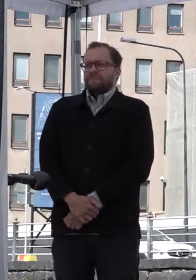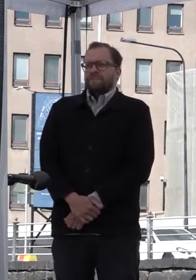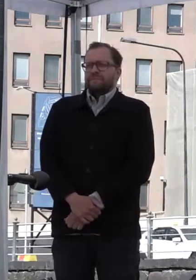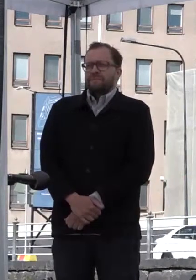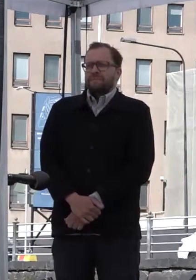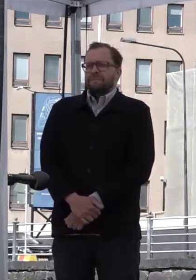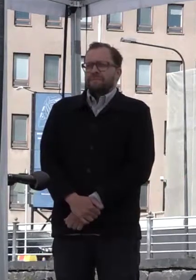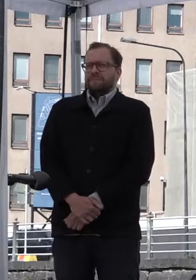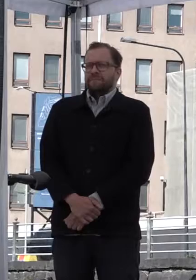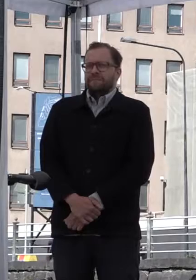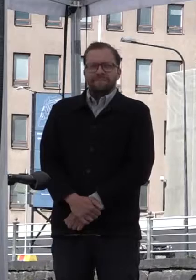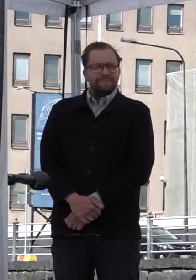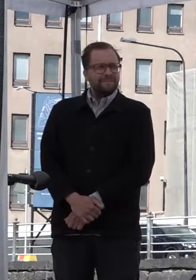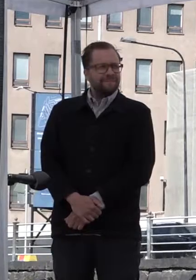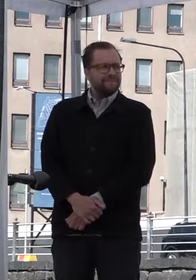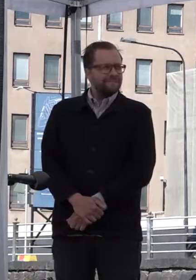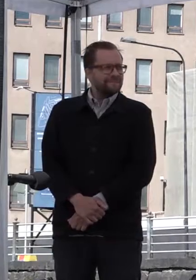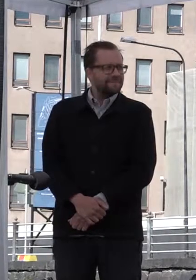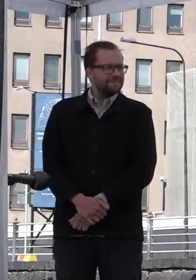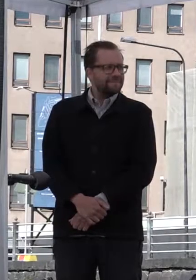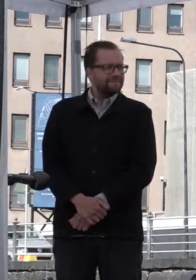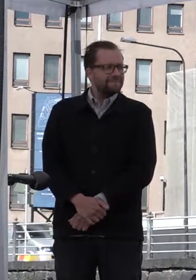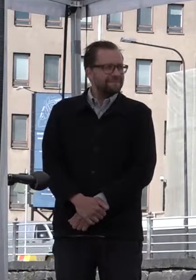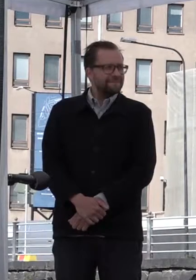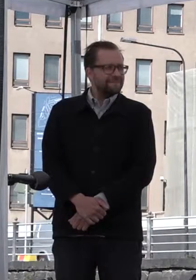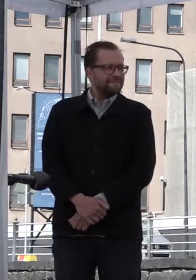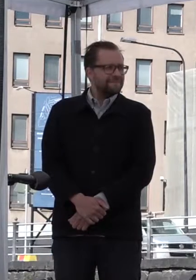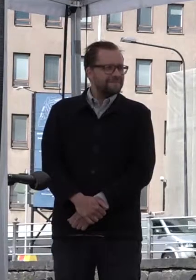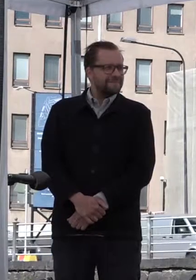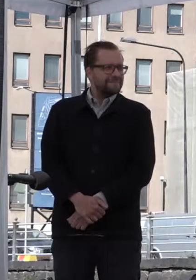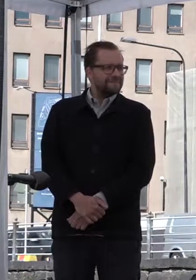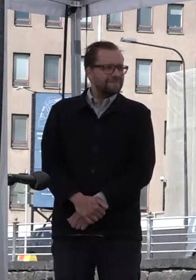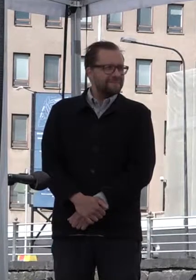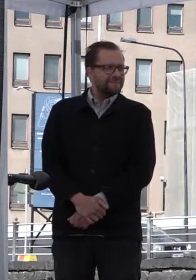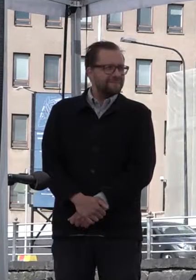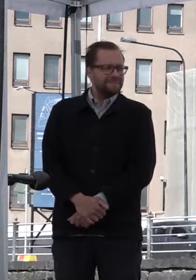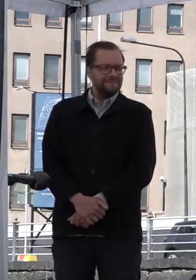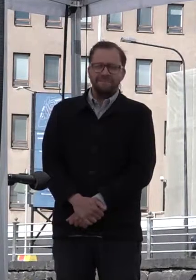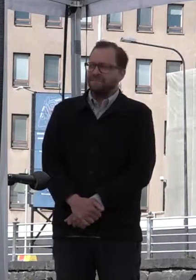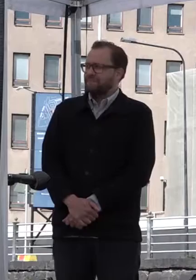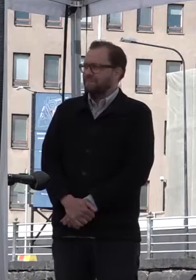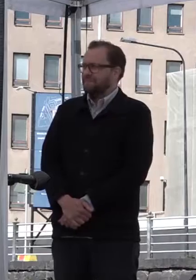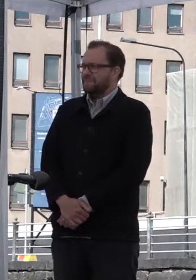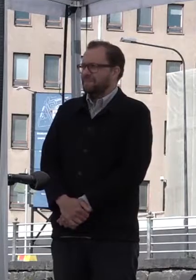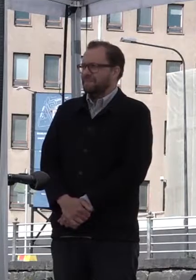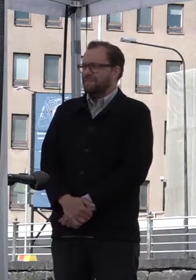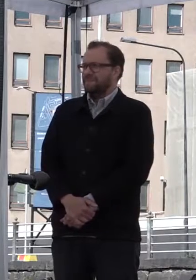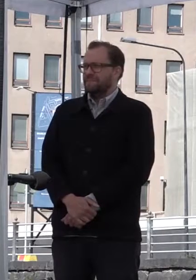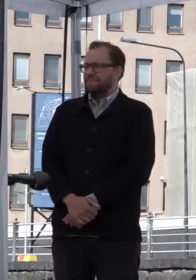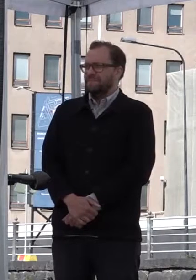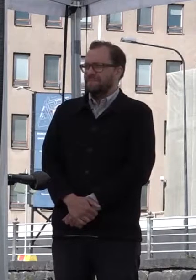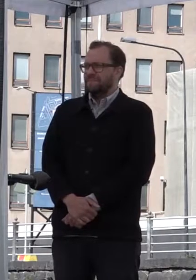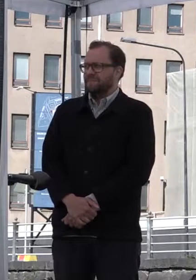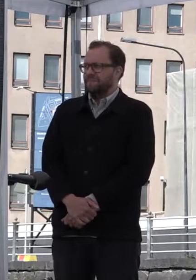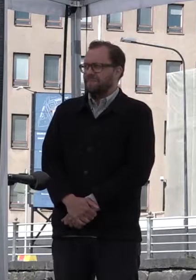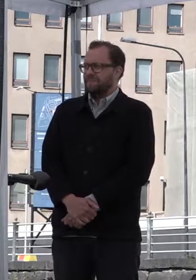Ja tämän sopimuksen kunniaksikin ensi vuonnahan kunnalliset vammaisneuvostot lakisääteistetään. Että se on todella hieno